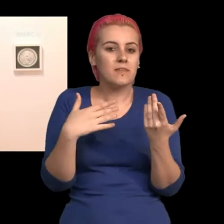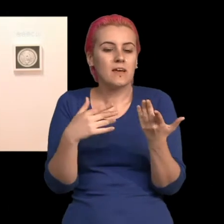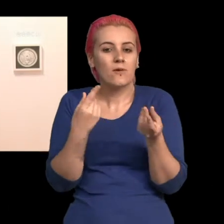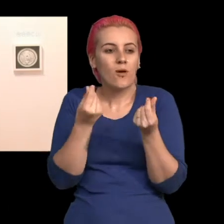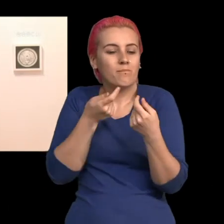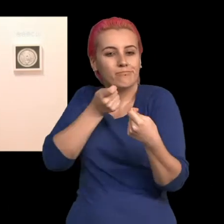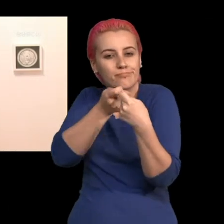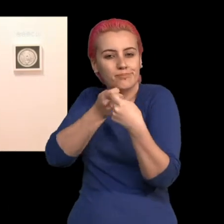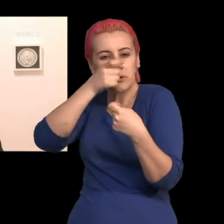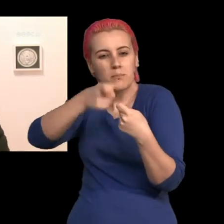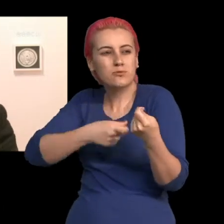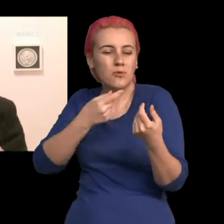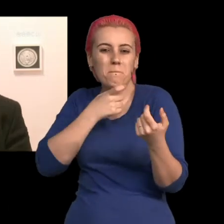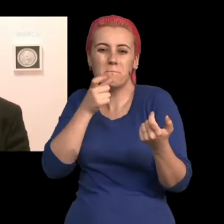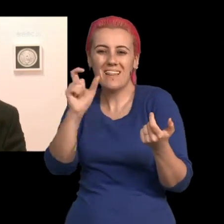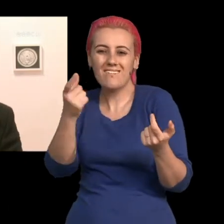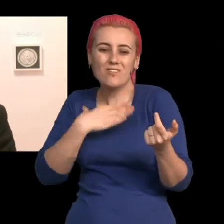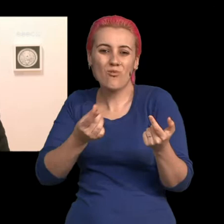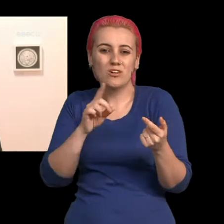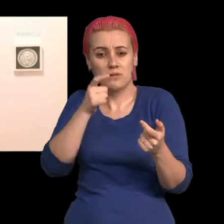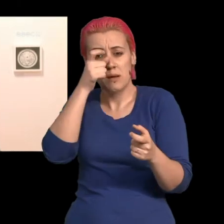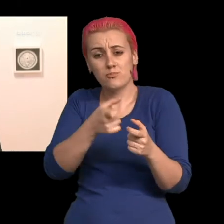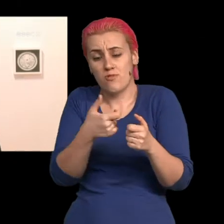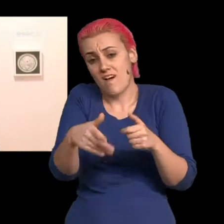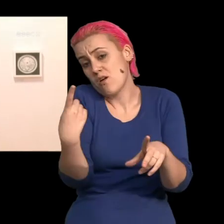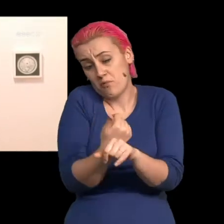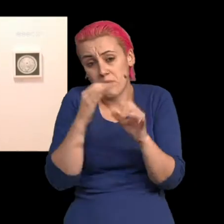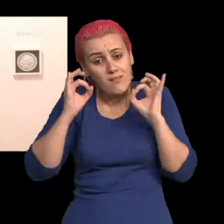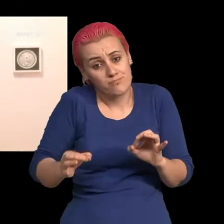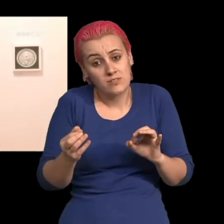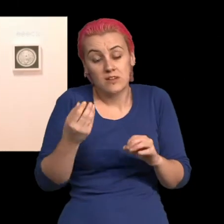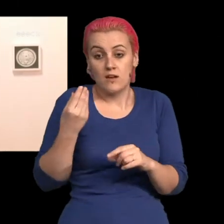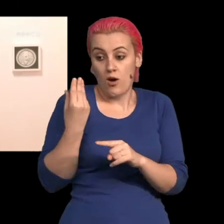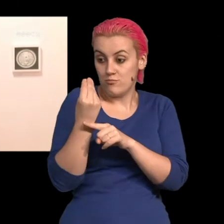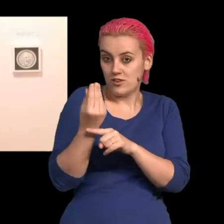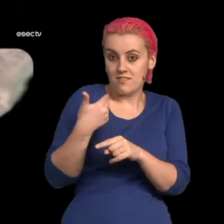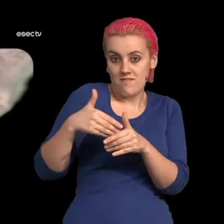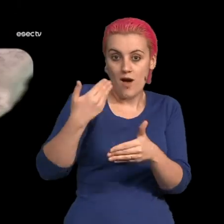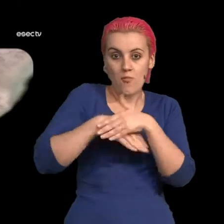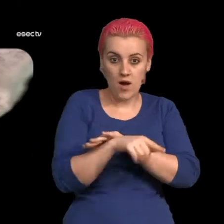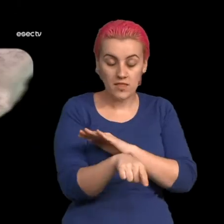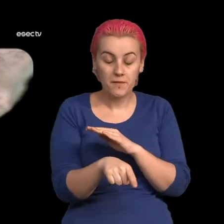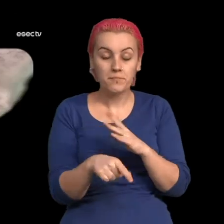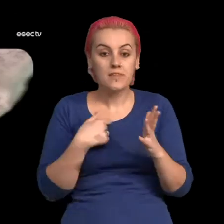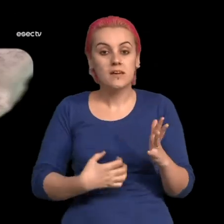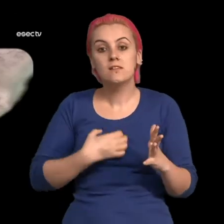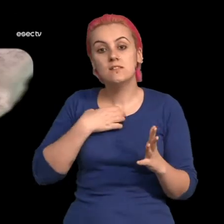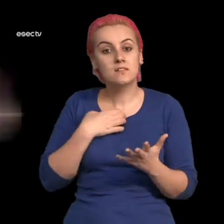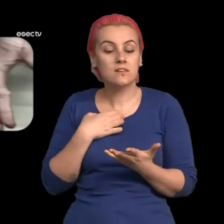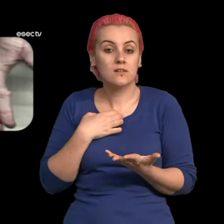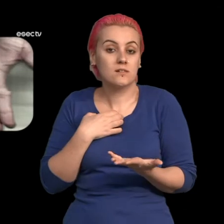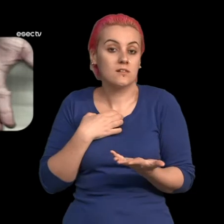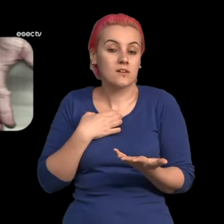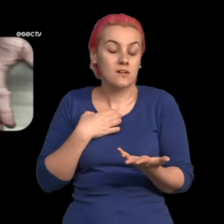mas do comprador, aquele que toma posse em pleno sentido do objeto. E isso penso que